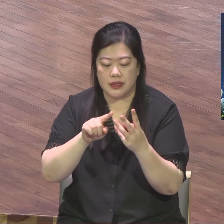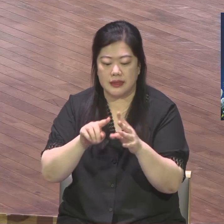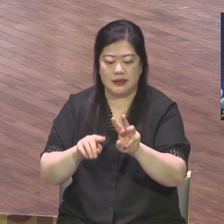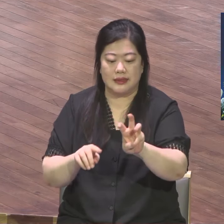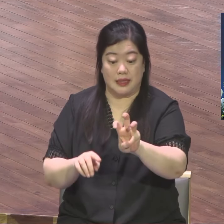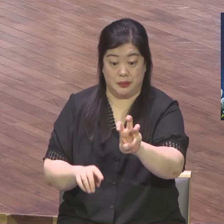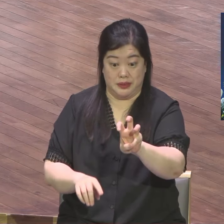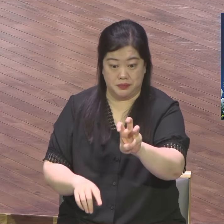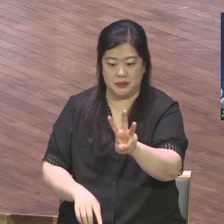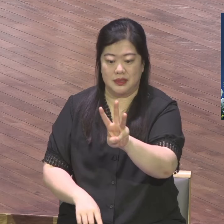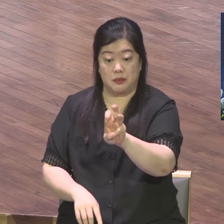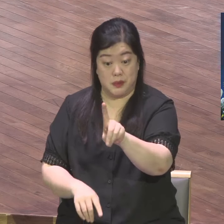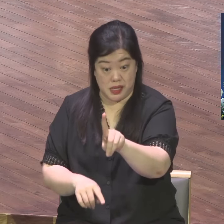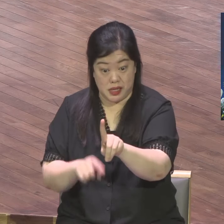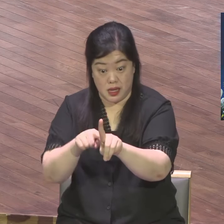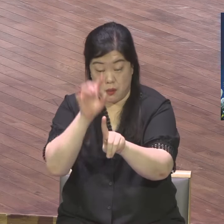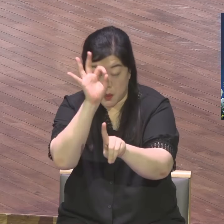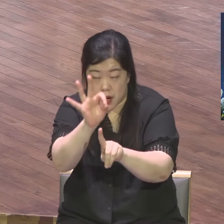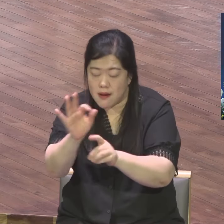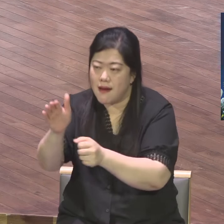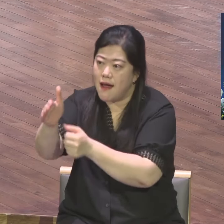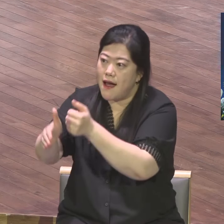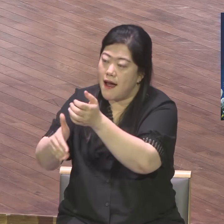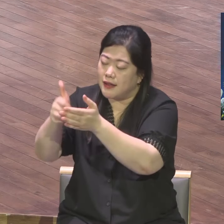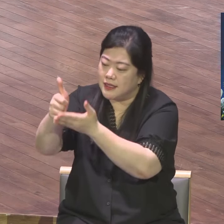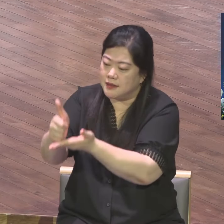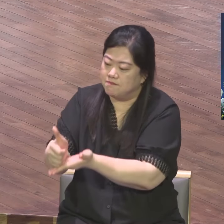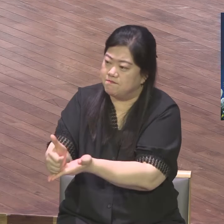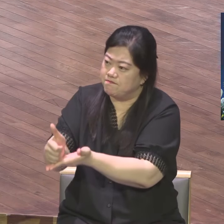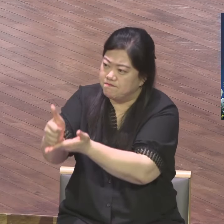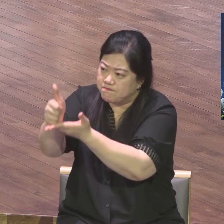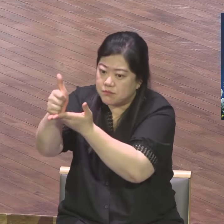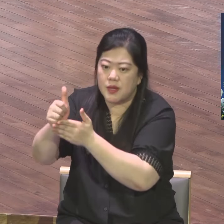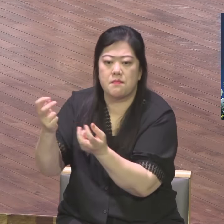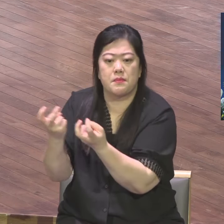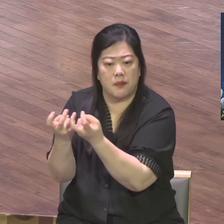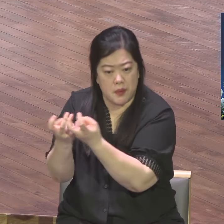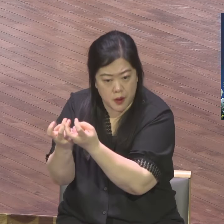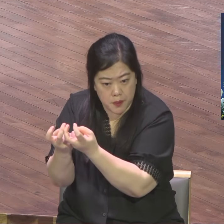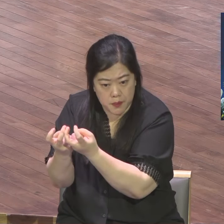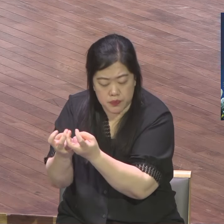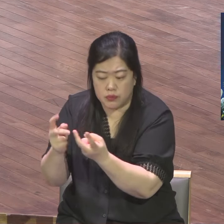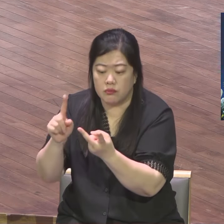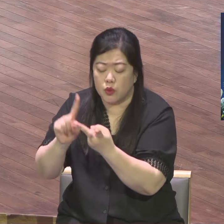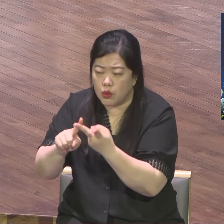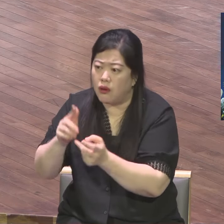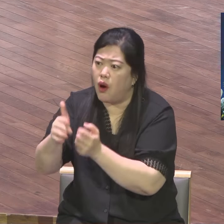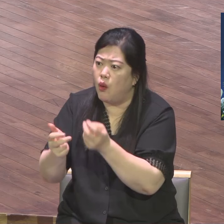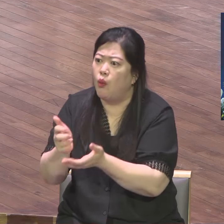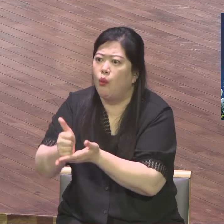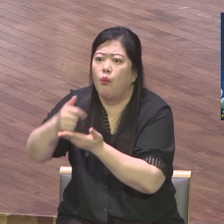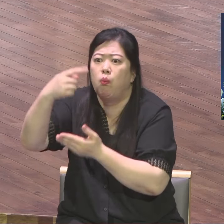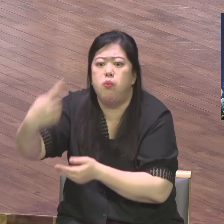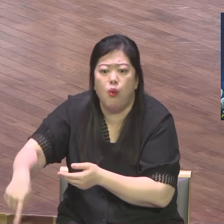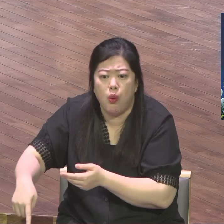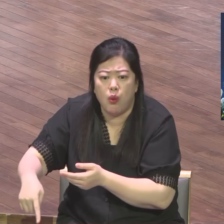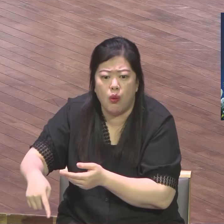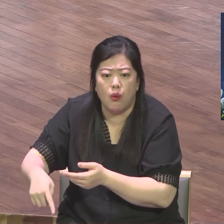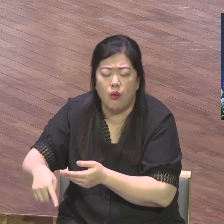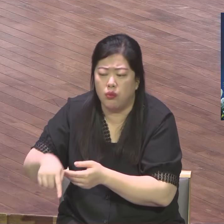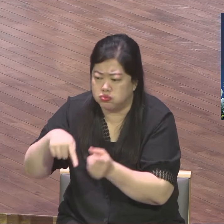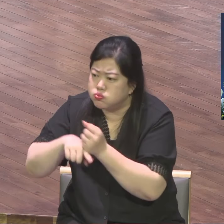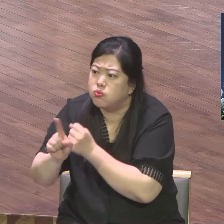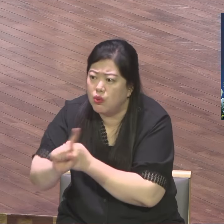있습니다. 하나님을 경외하는 현숙한 여인이 갖춰야 할 다양한 내용이 담겨져 있어서